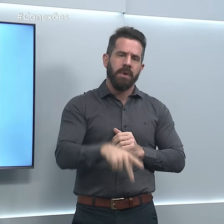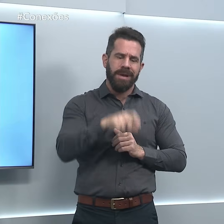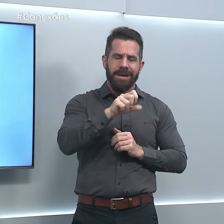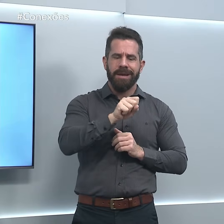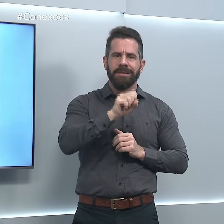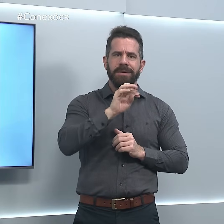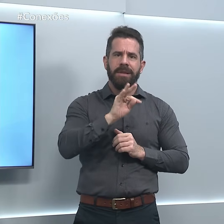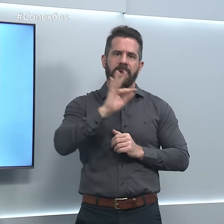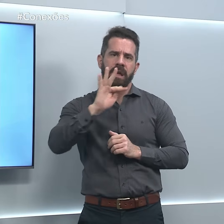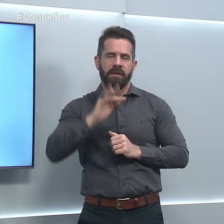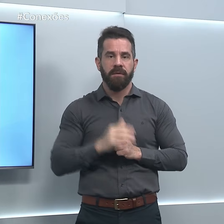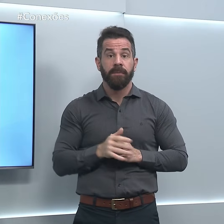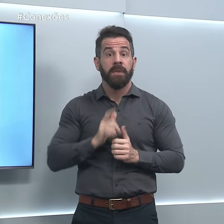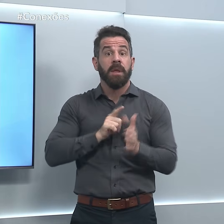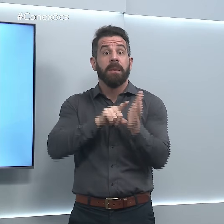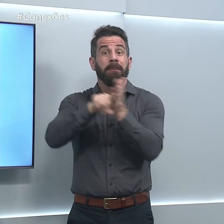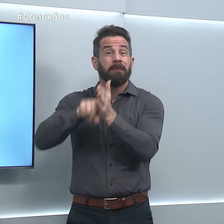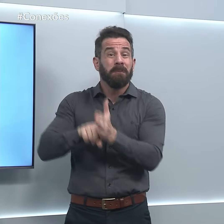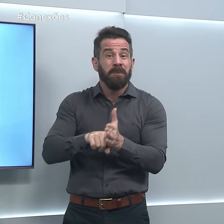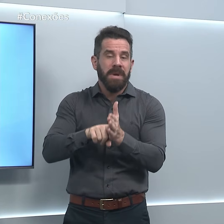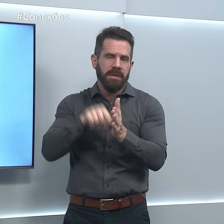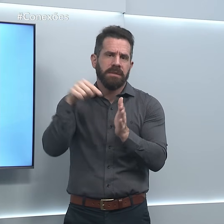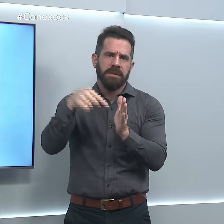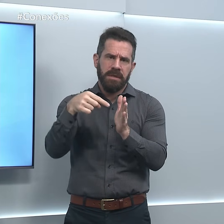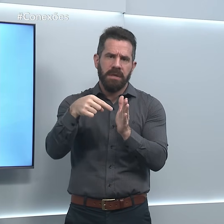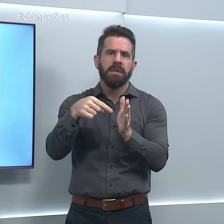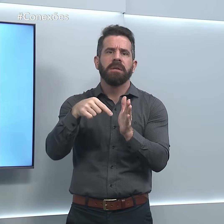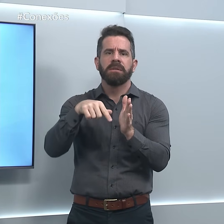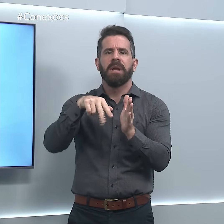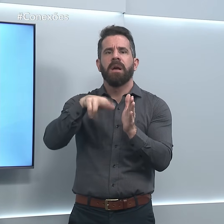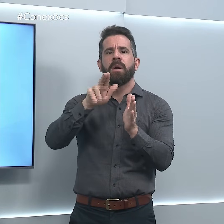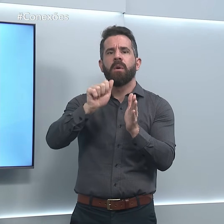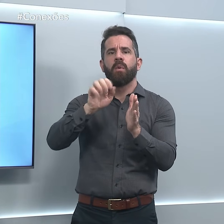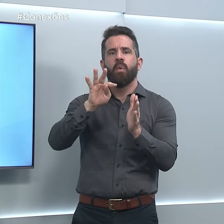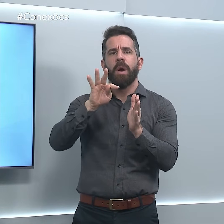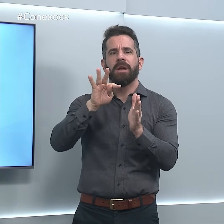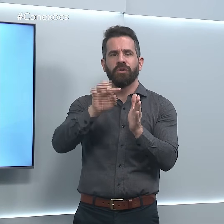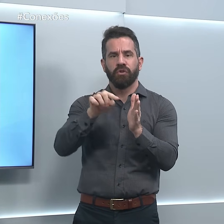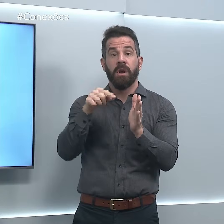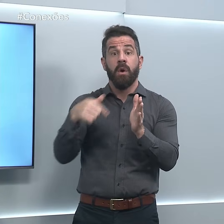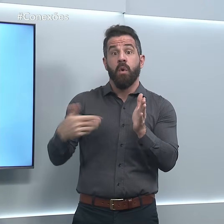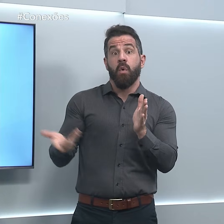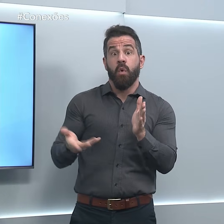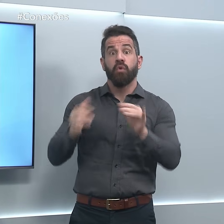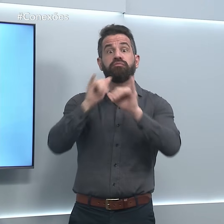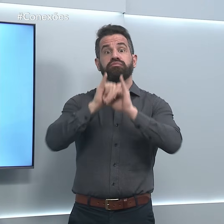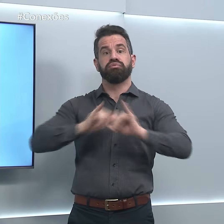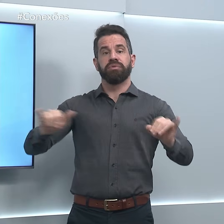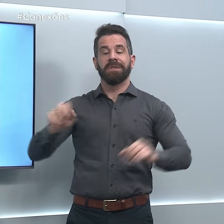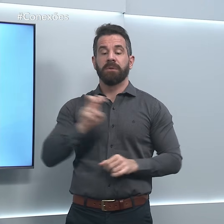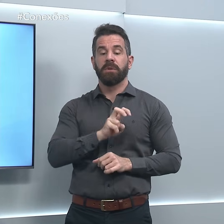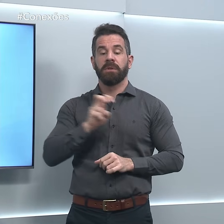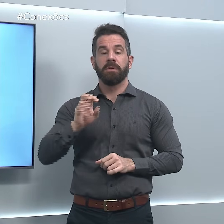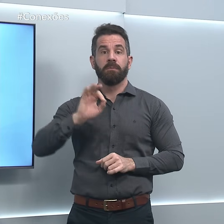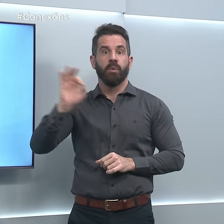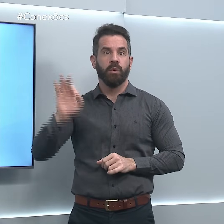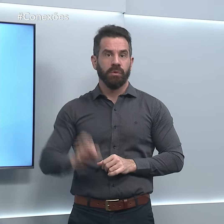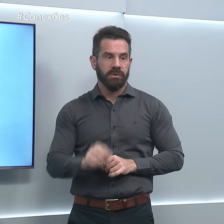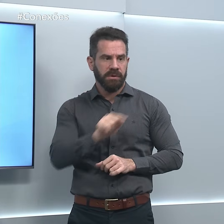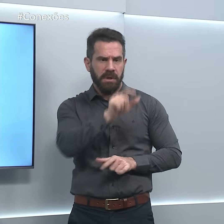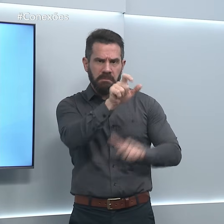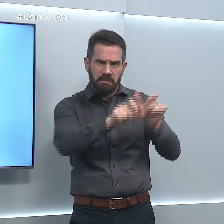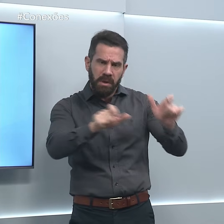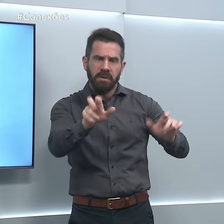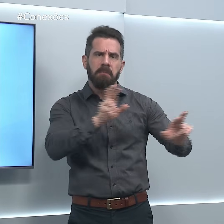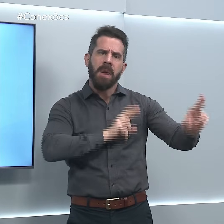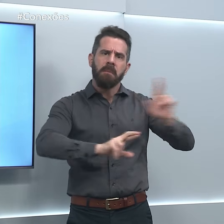que mostra a pesquisa Genial Quest, que foi divulgada hoje. São 55% dos entrevistados